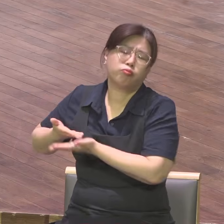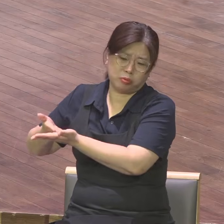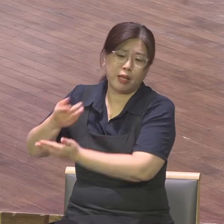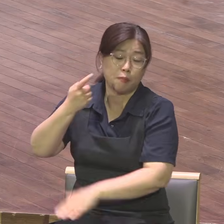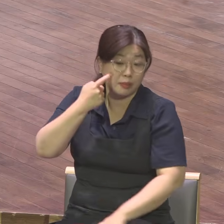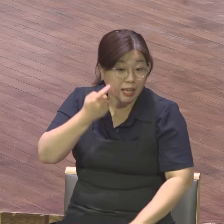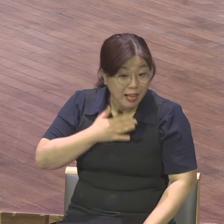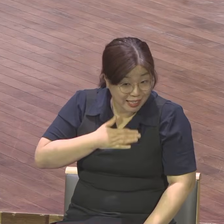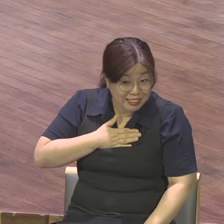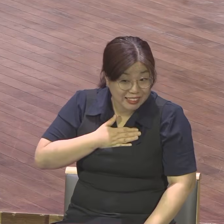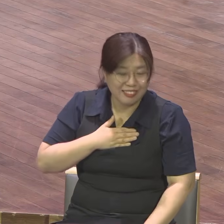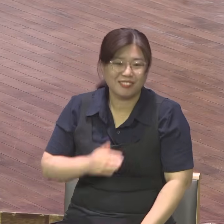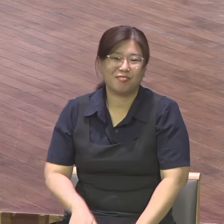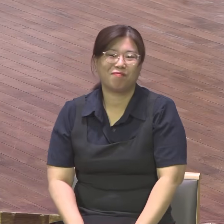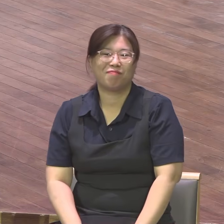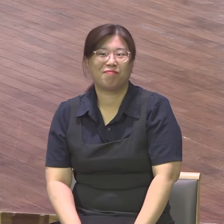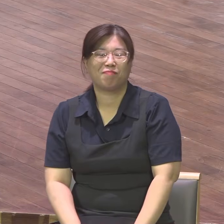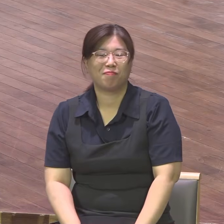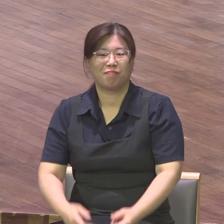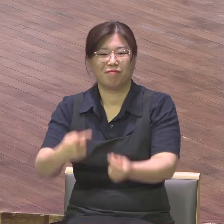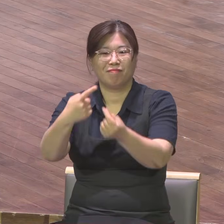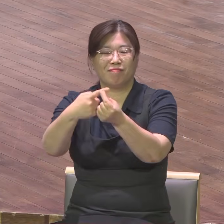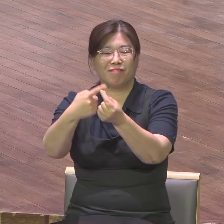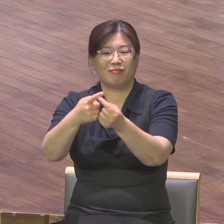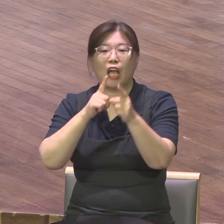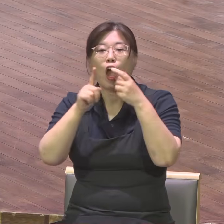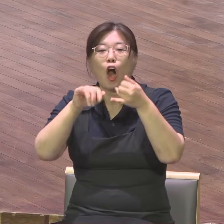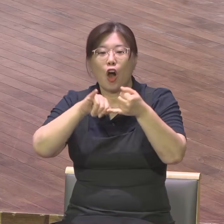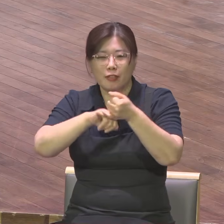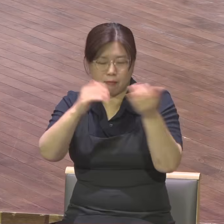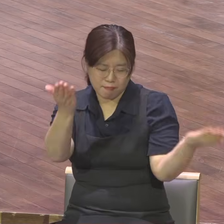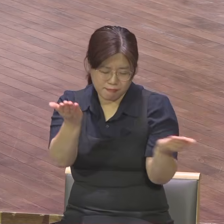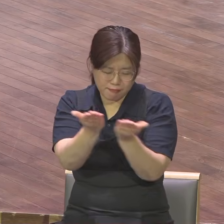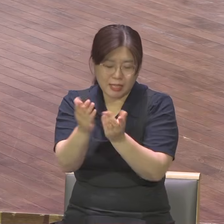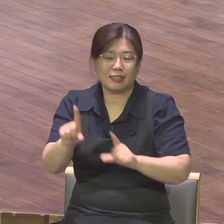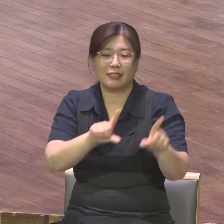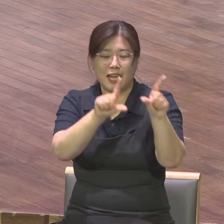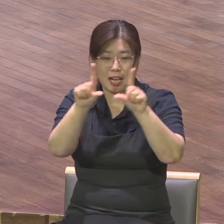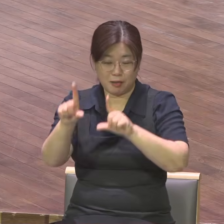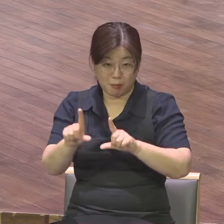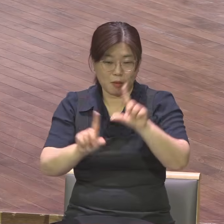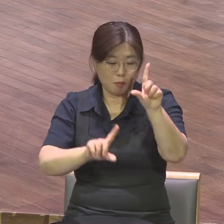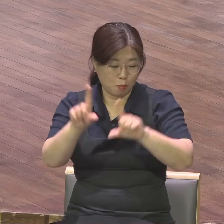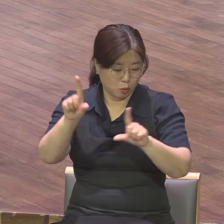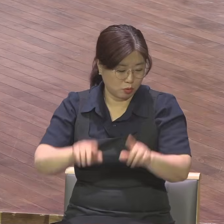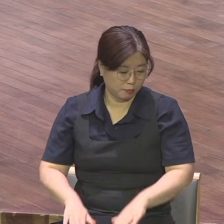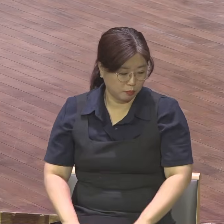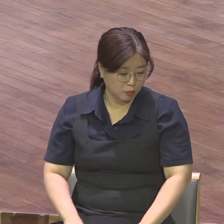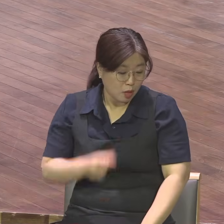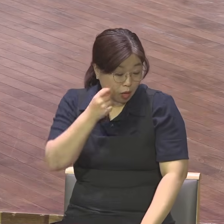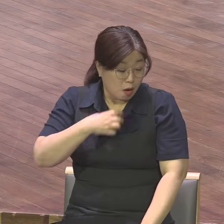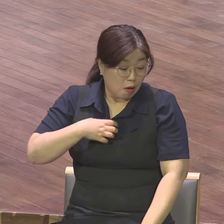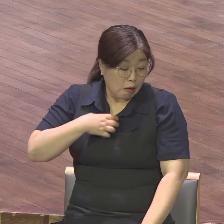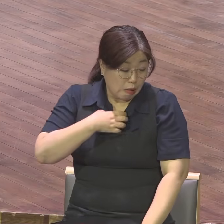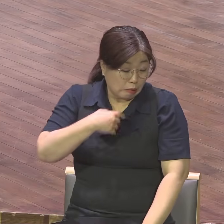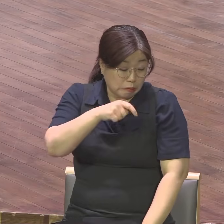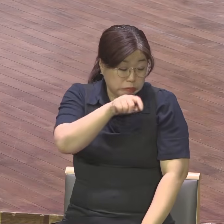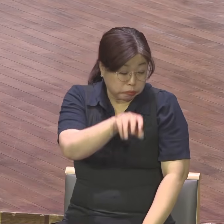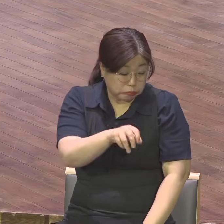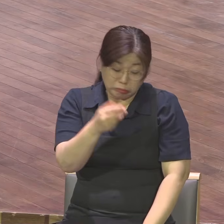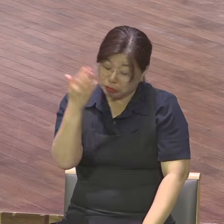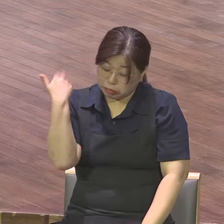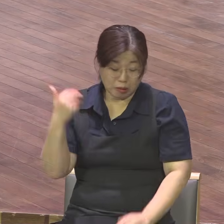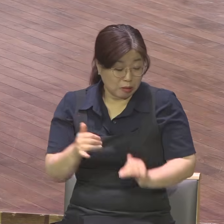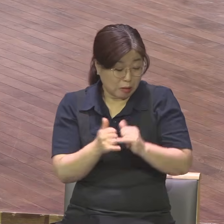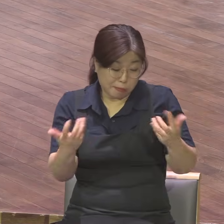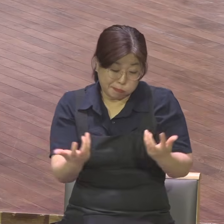그럼 첫째로 언약적 삶의 태도입니다. 다시 1절로 3절 봅니다. 슬퍼다 이 성이여, 전에는 사람들이 많더니 이제는